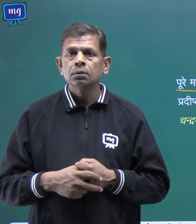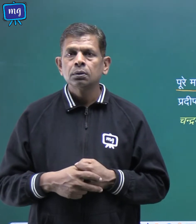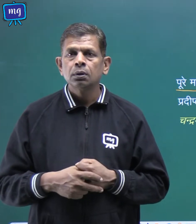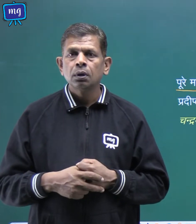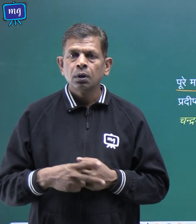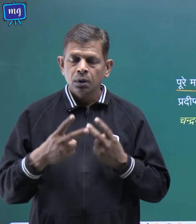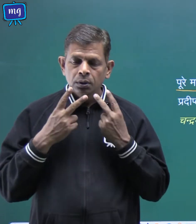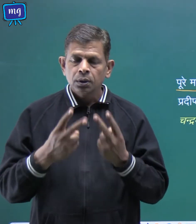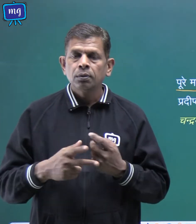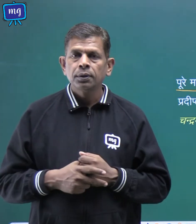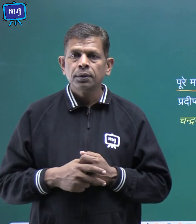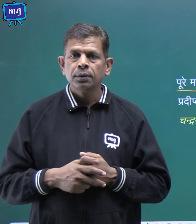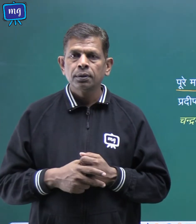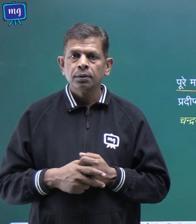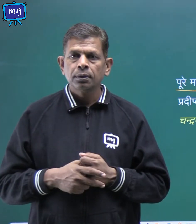दिखने वाली